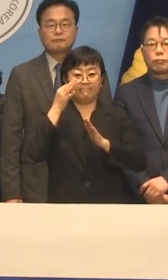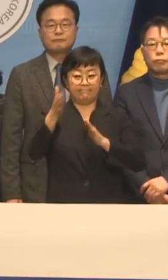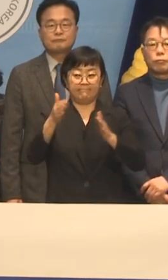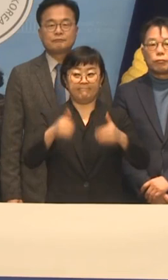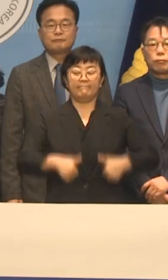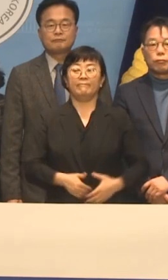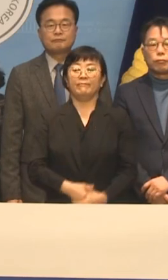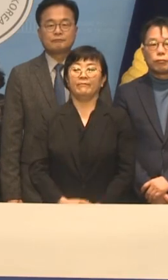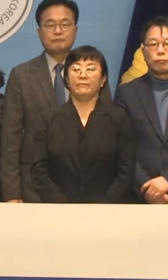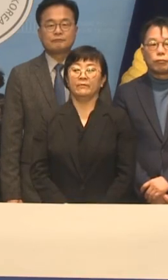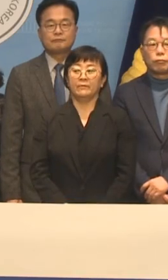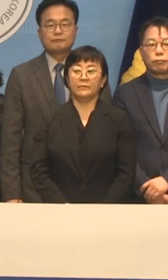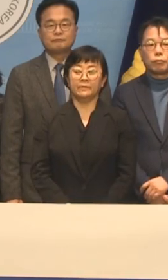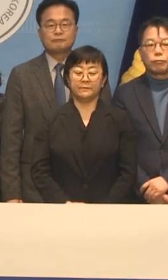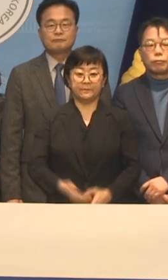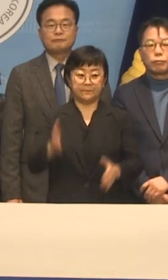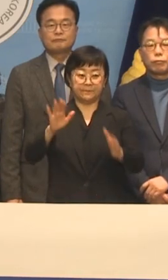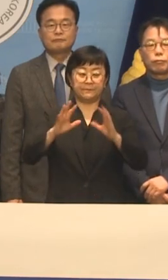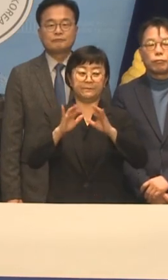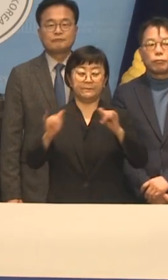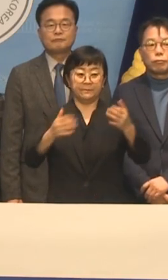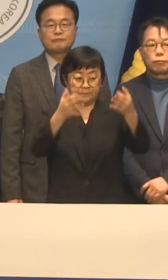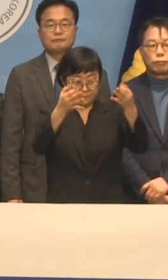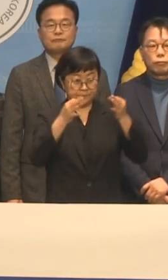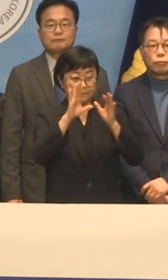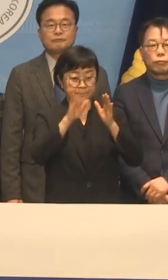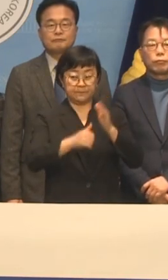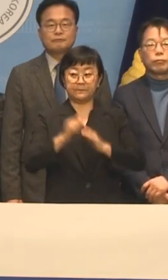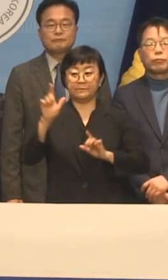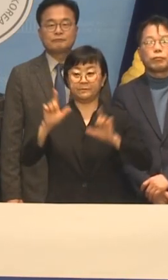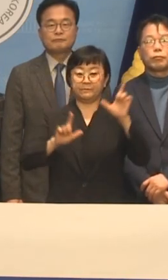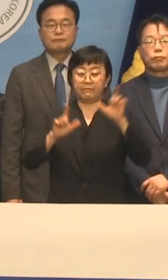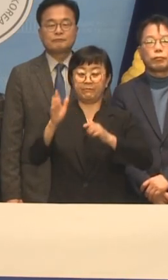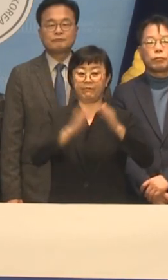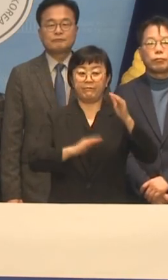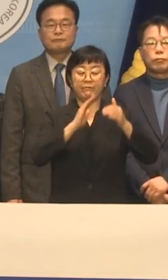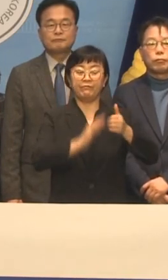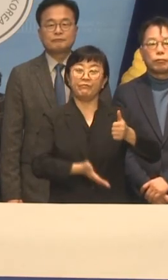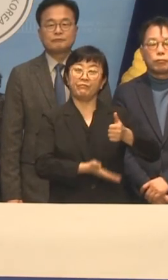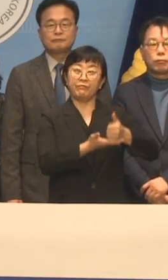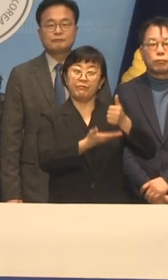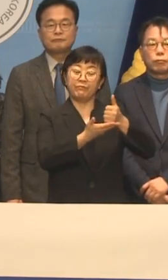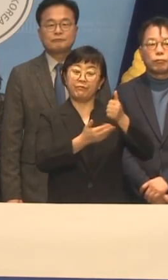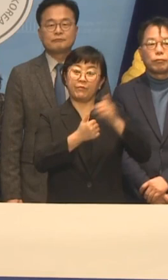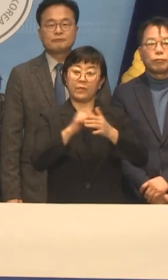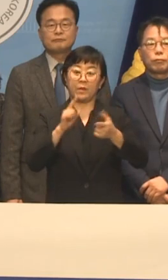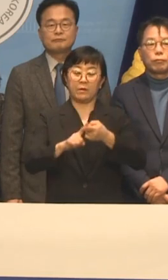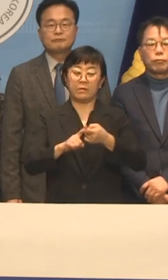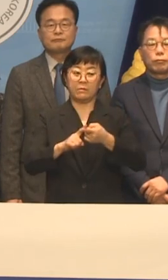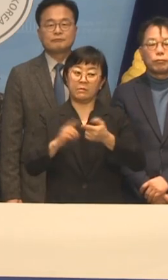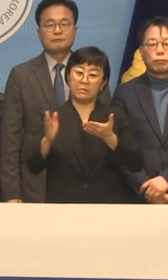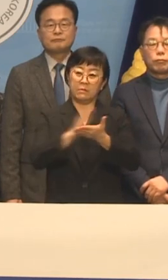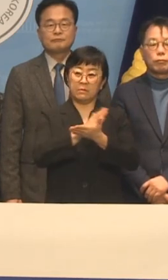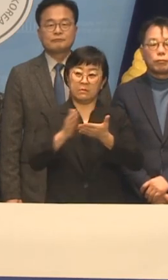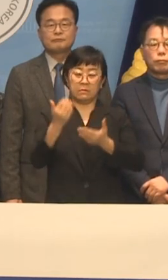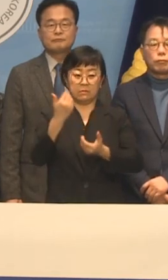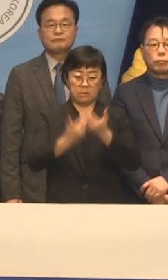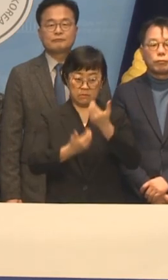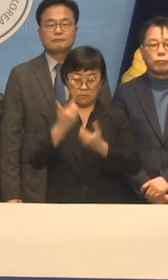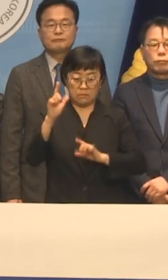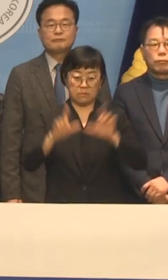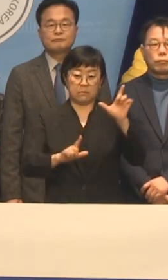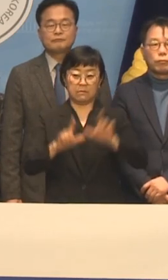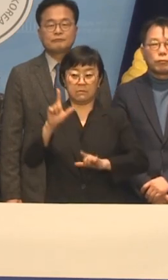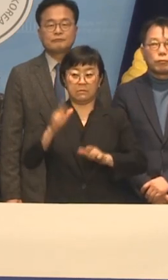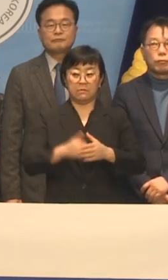보여드려야 합니다. 그런데 지금 국민 눈에 비친 우리 당의 모습은 공천 욕심에 눈먼 계파 갈등 모습일